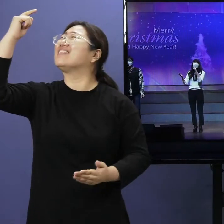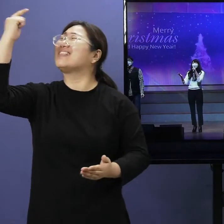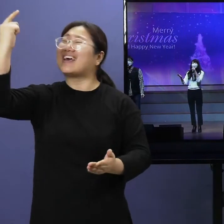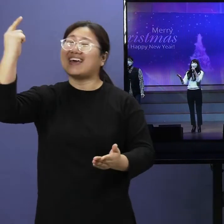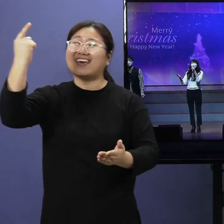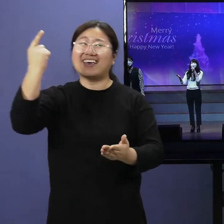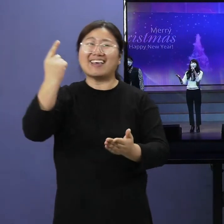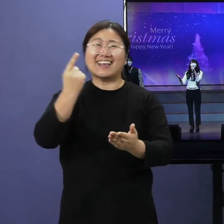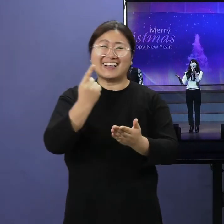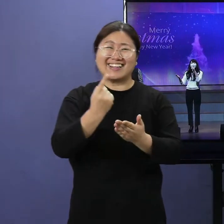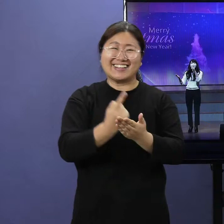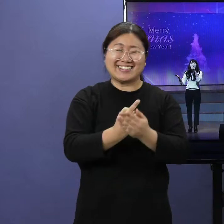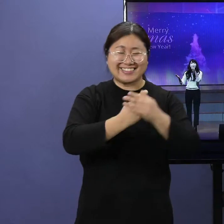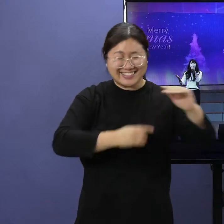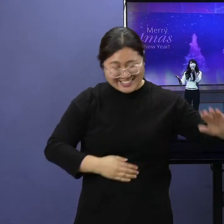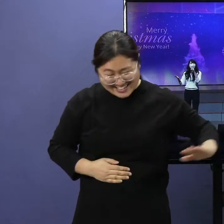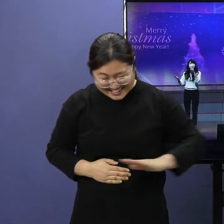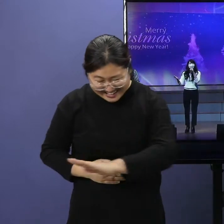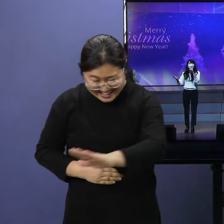오셨네.